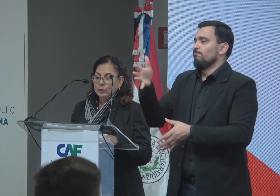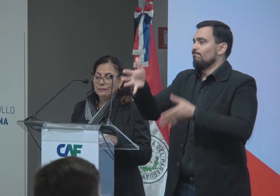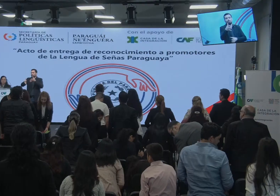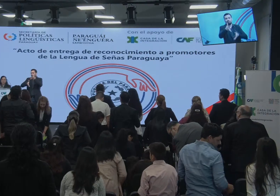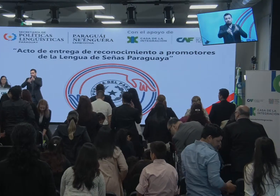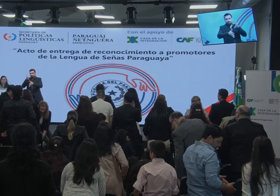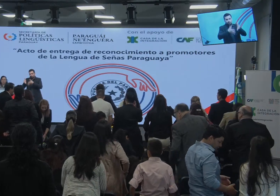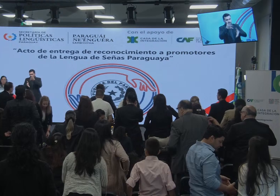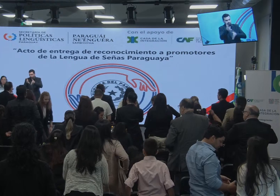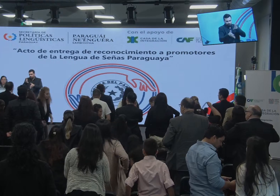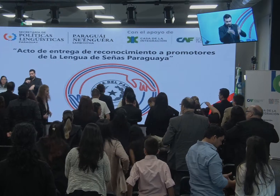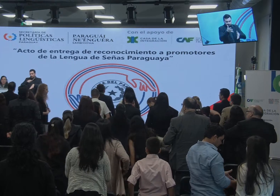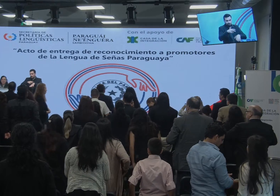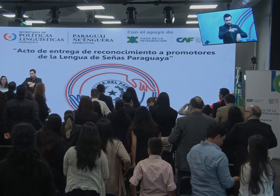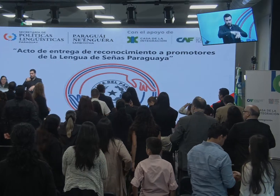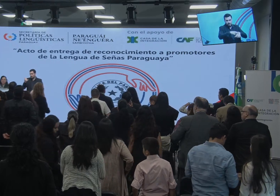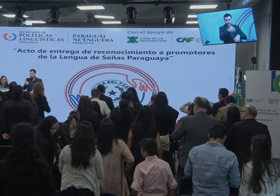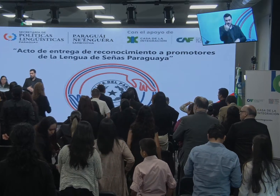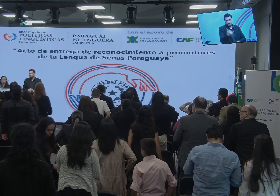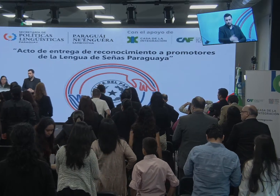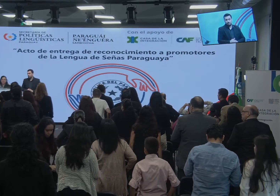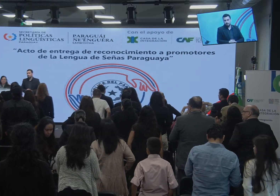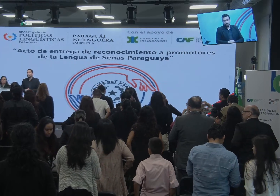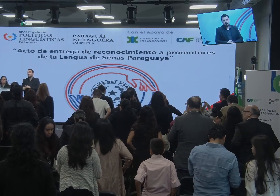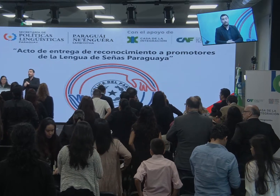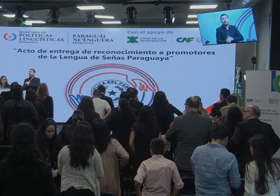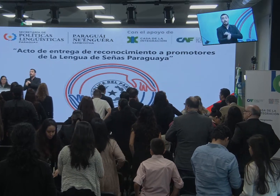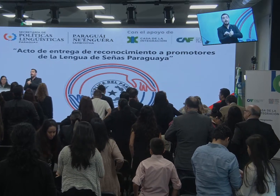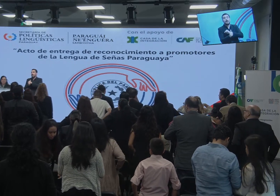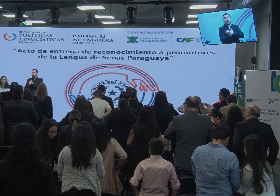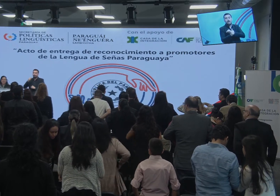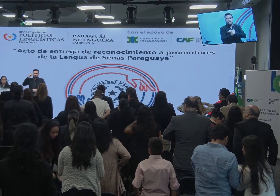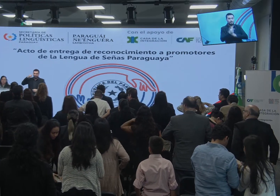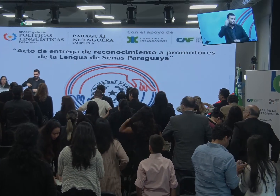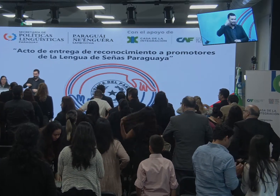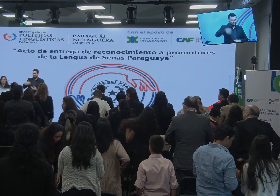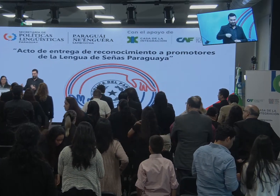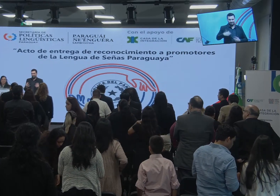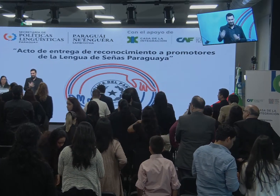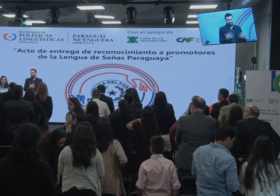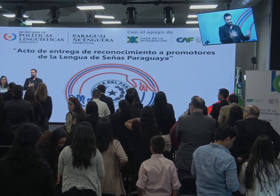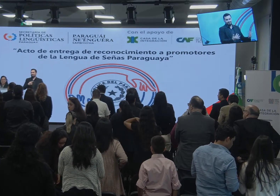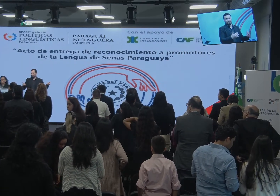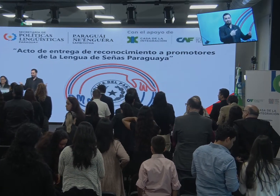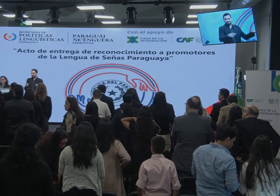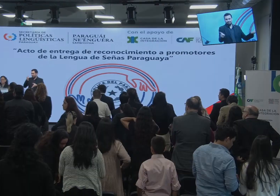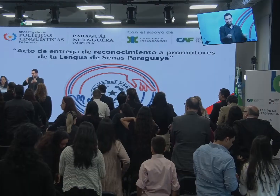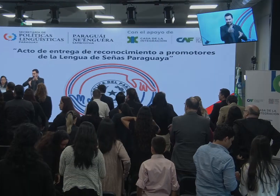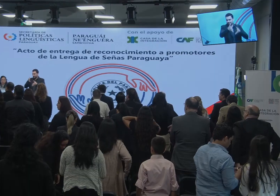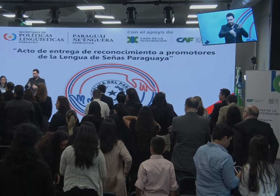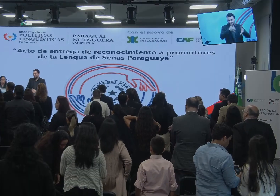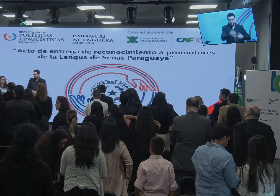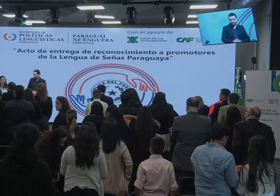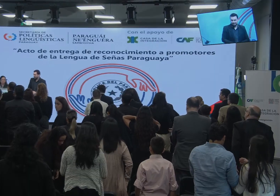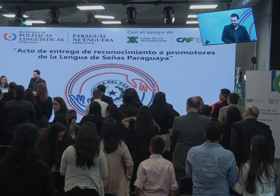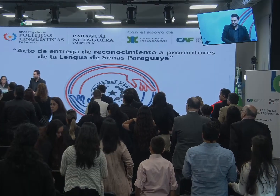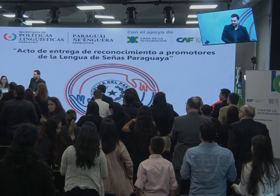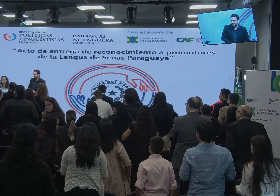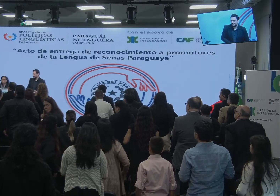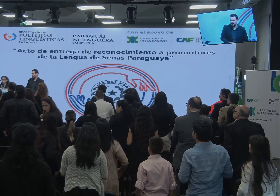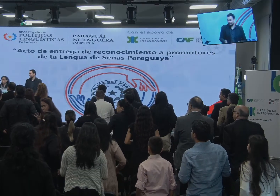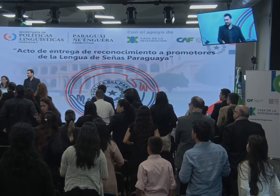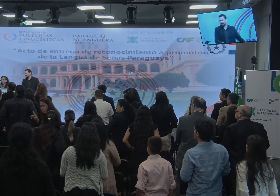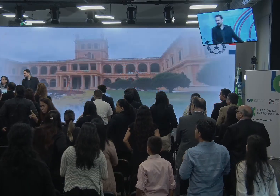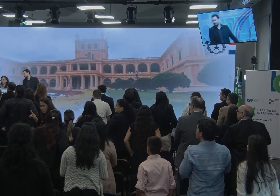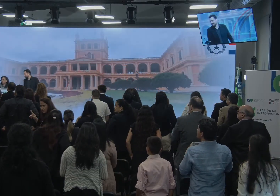himno nacional paraguayo a cargo de los estudiantes de la Primera Escuela Paraguaya de Sordos.